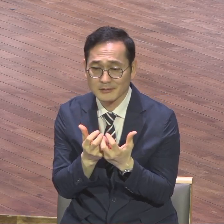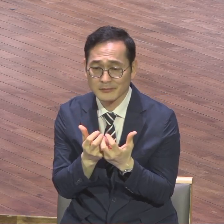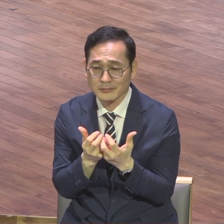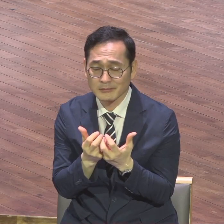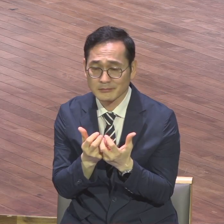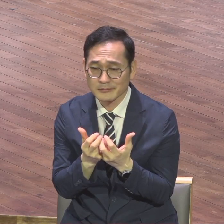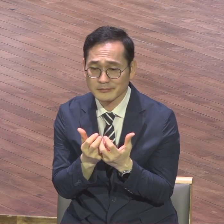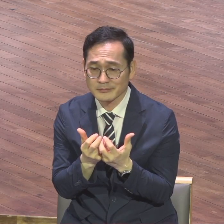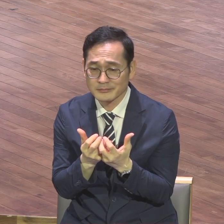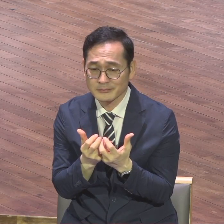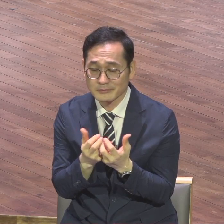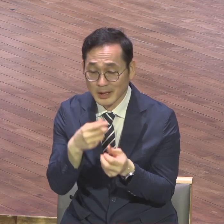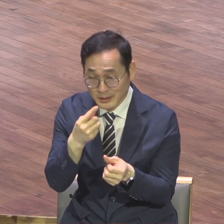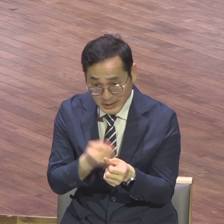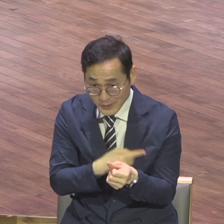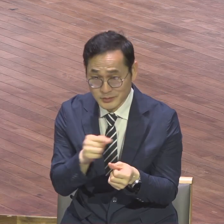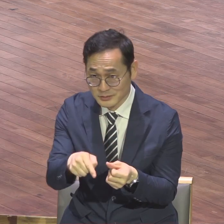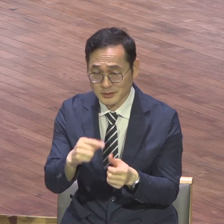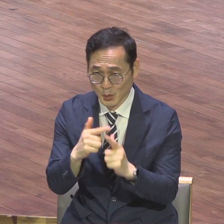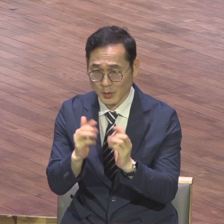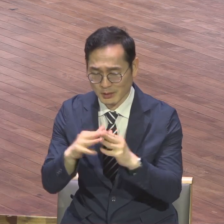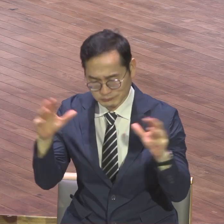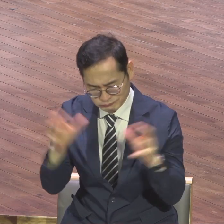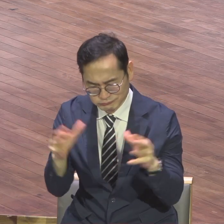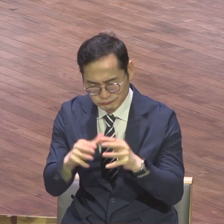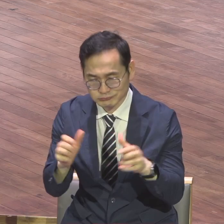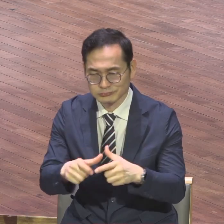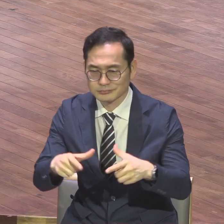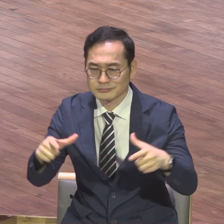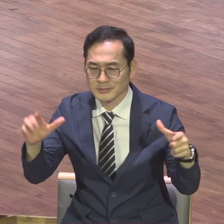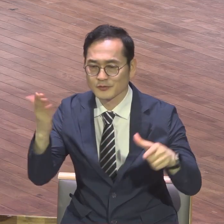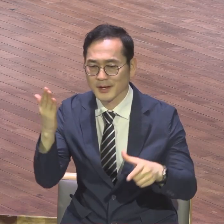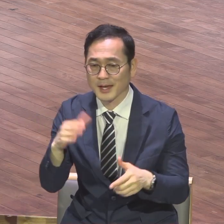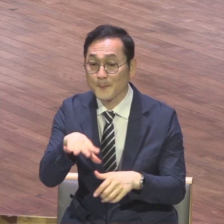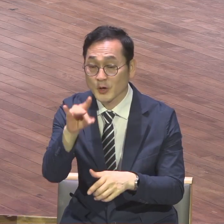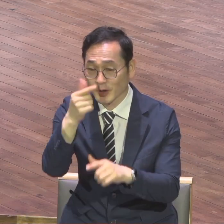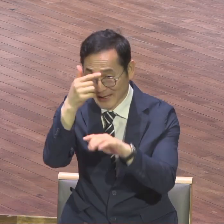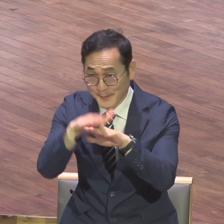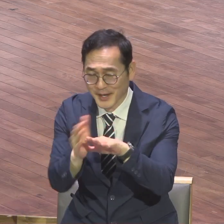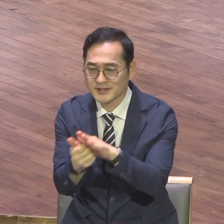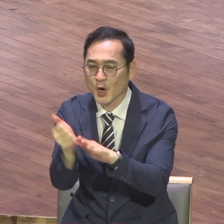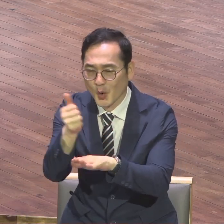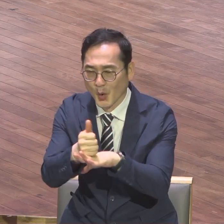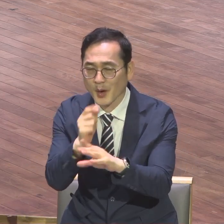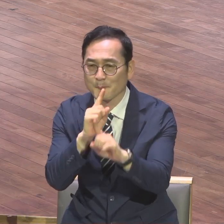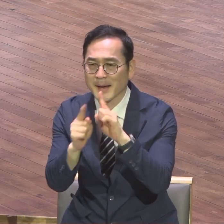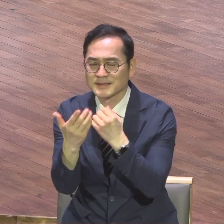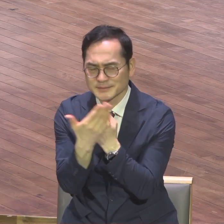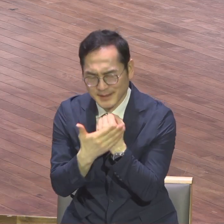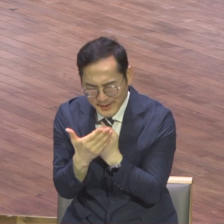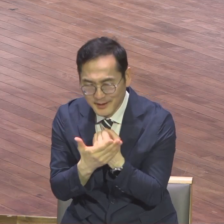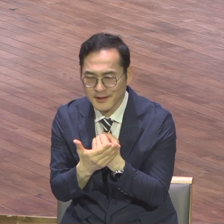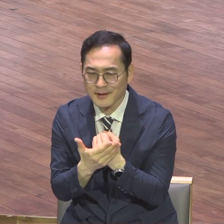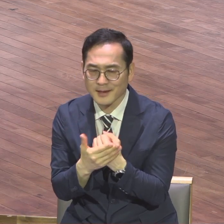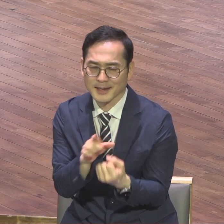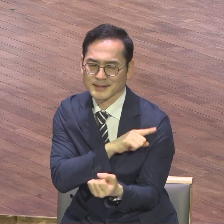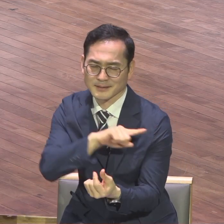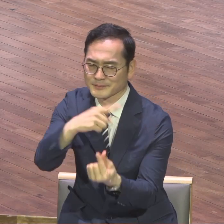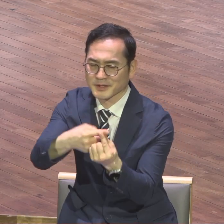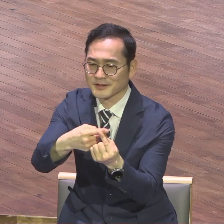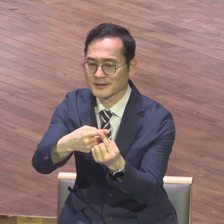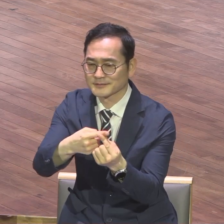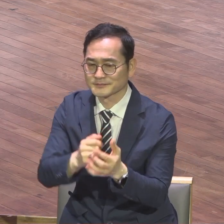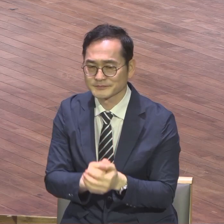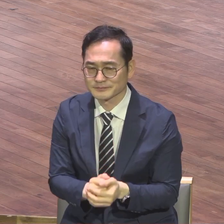복음으로 충만하시 바랍니다. 먼저 예배 성공하시 바랍니다. 먼저 말씀 은혜를 받아야 돼요. 근데 안